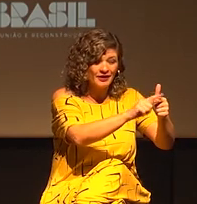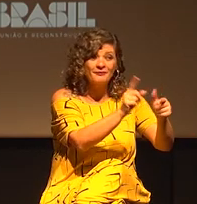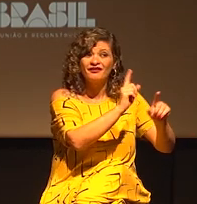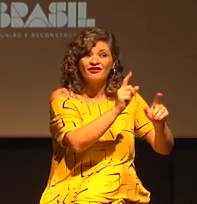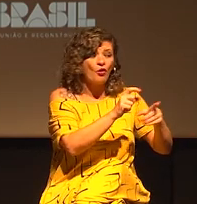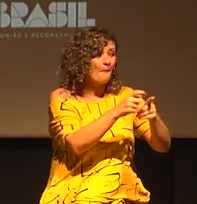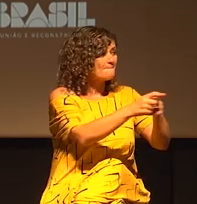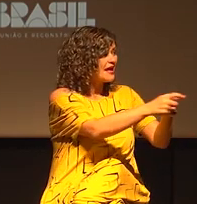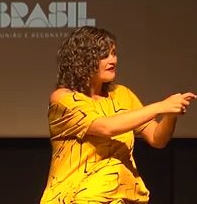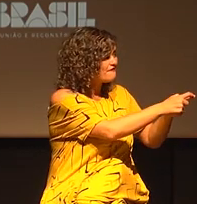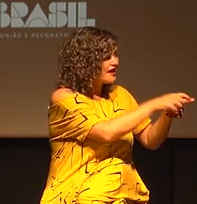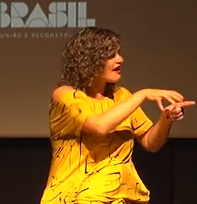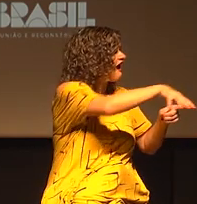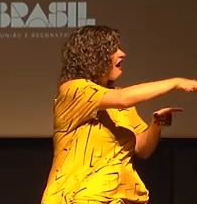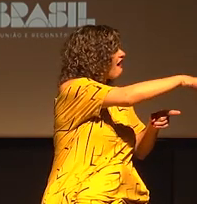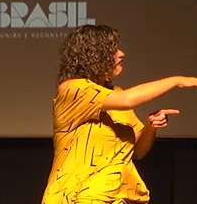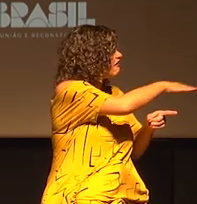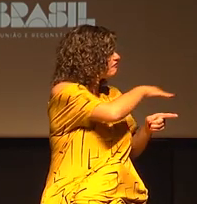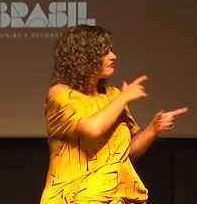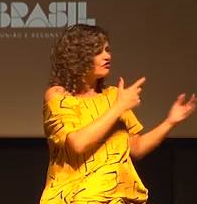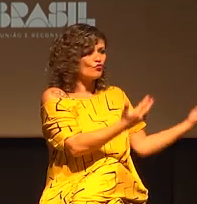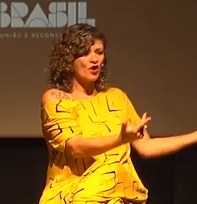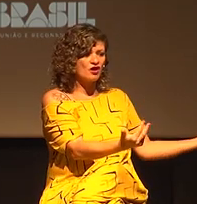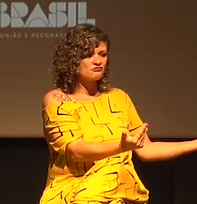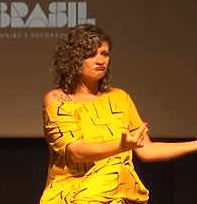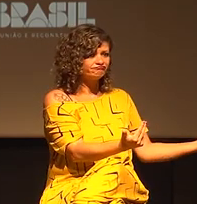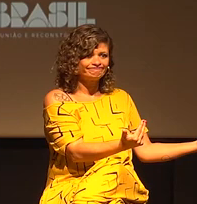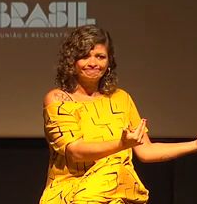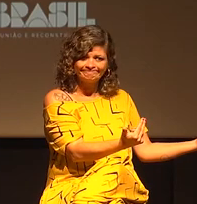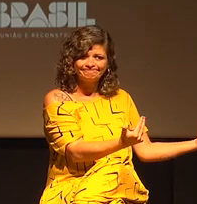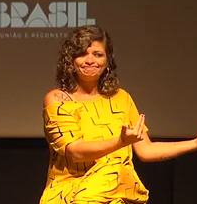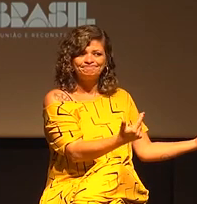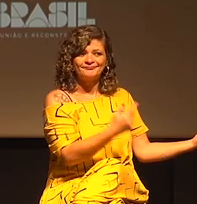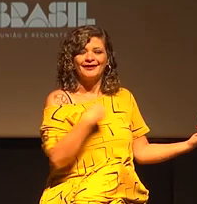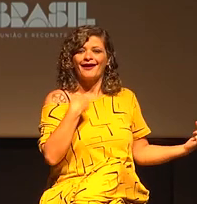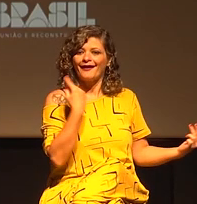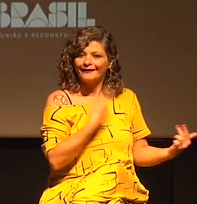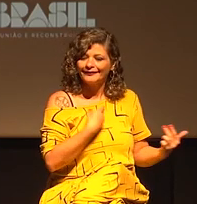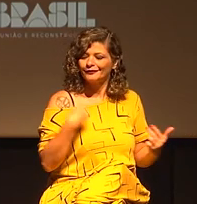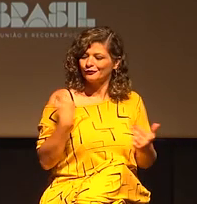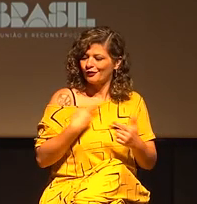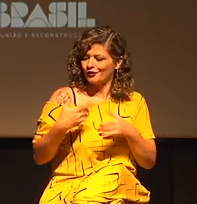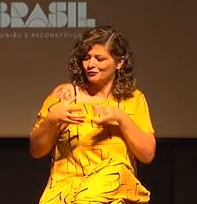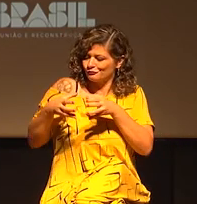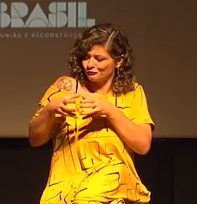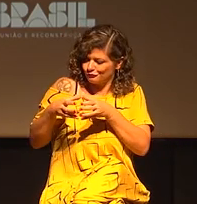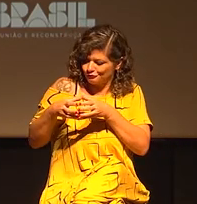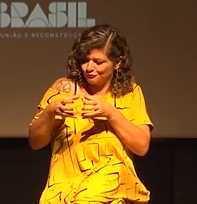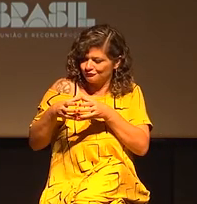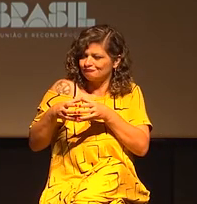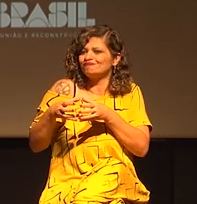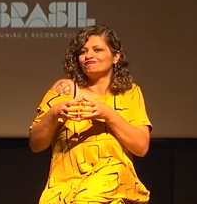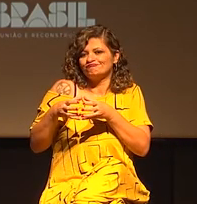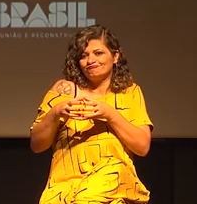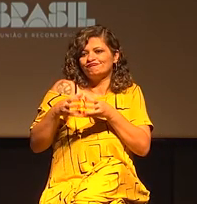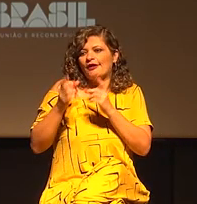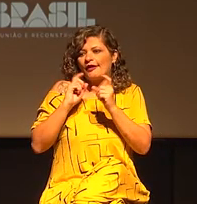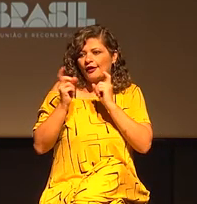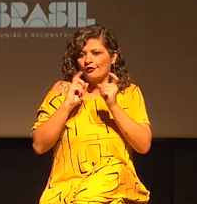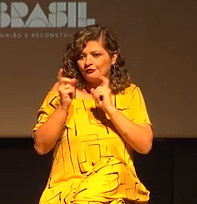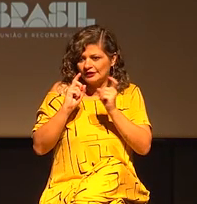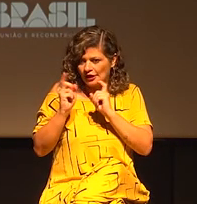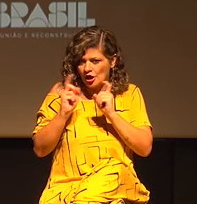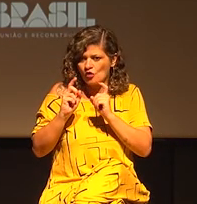periferia que tá na mesma situação e aí a gente fez uma reunião eles fizeram primeiro uma reunião no nacional